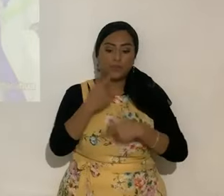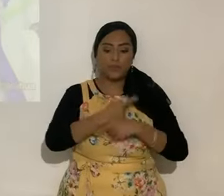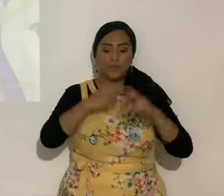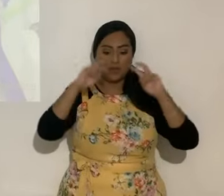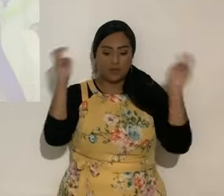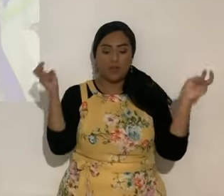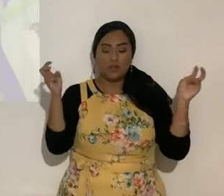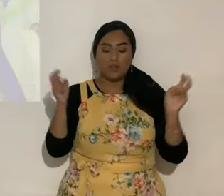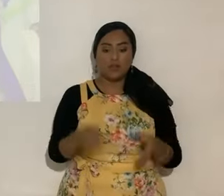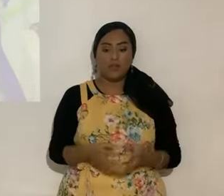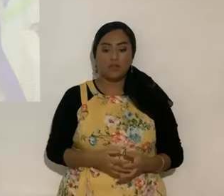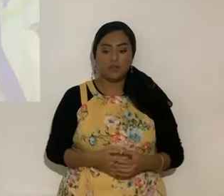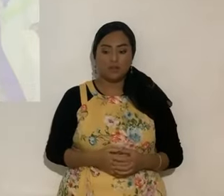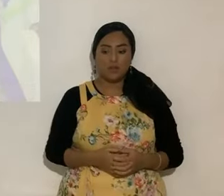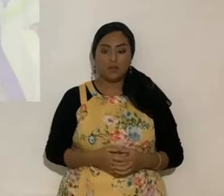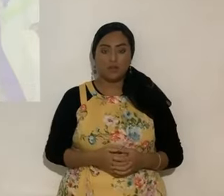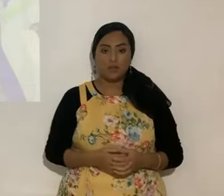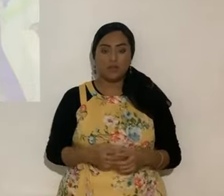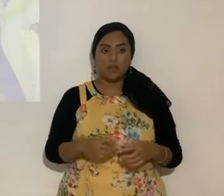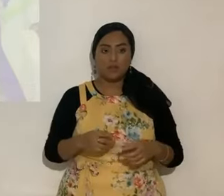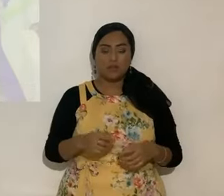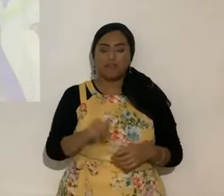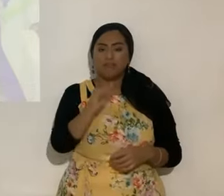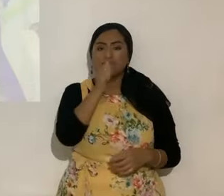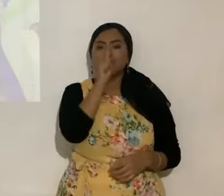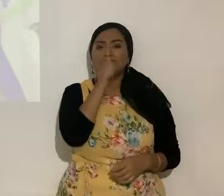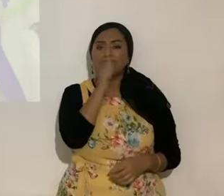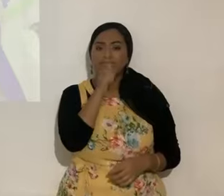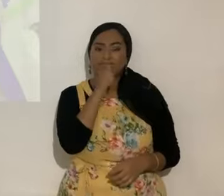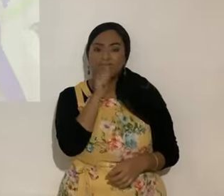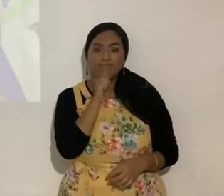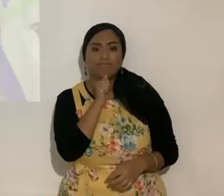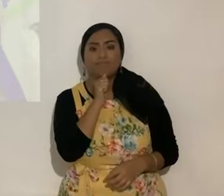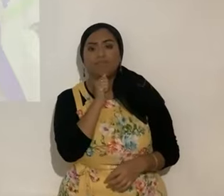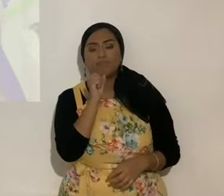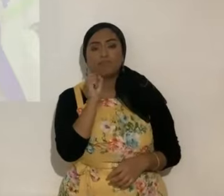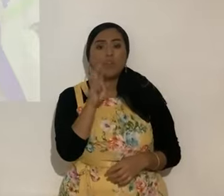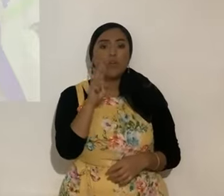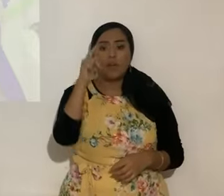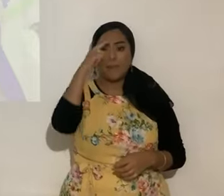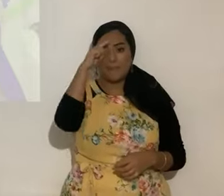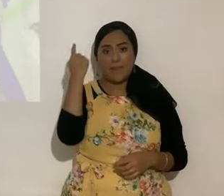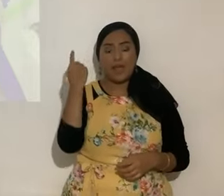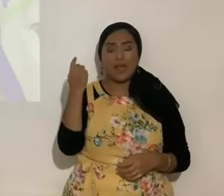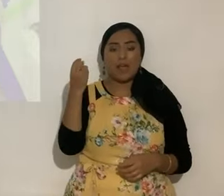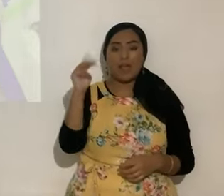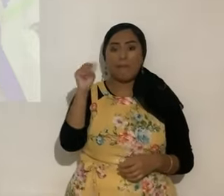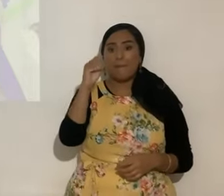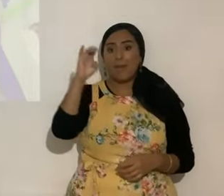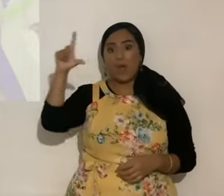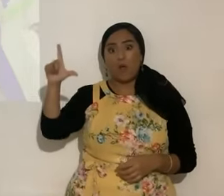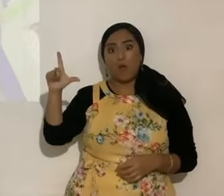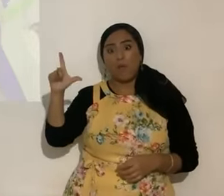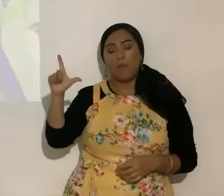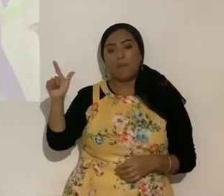forma de pregunta, sufrimiento, chantaje, ¿sí?